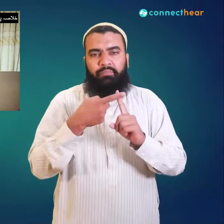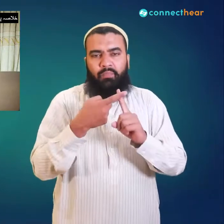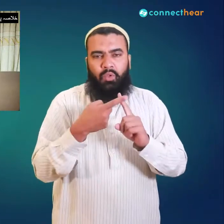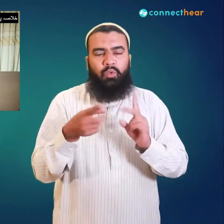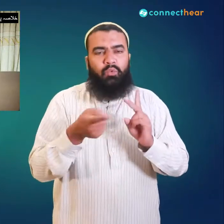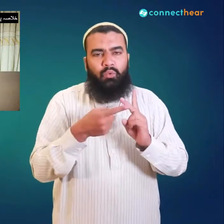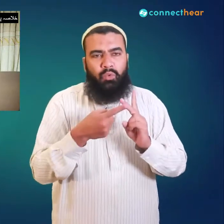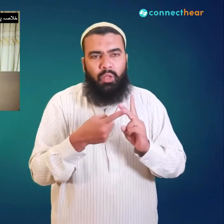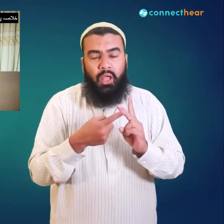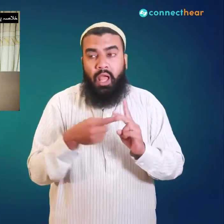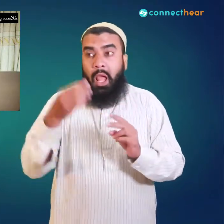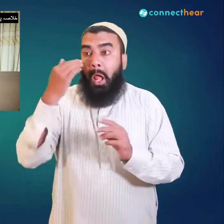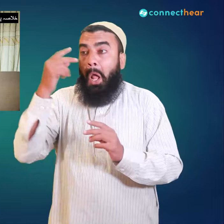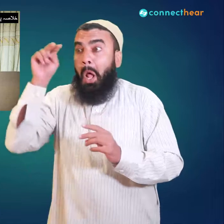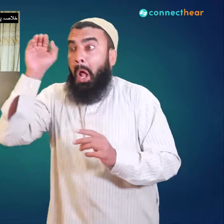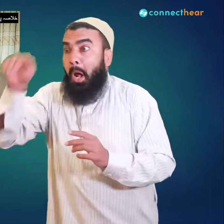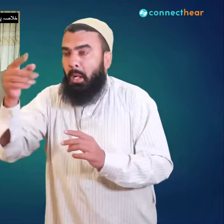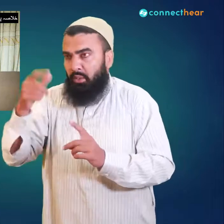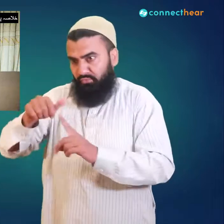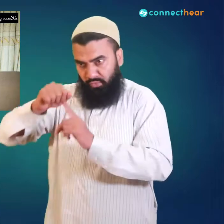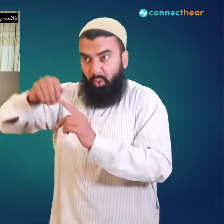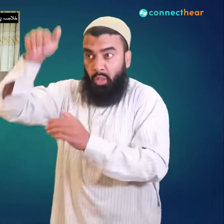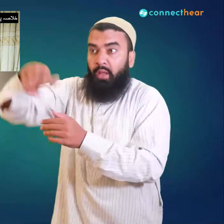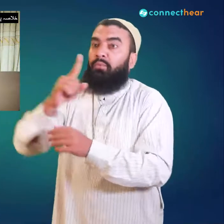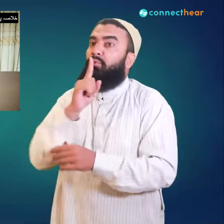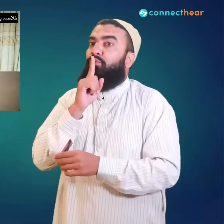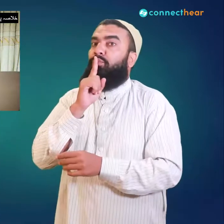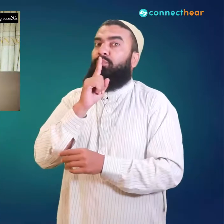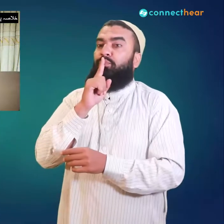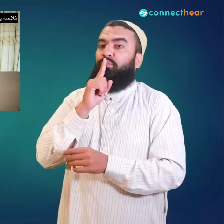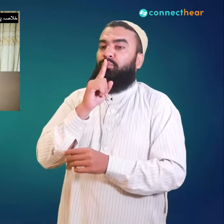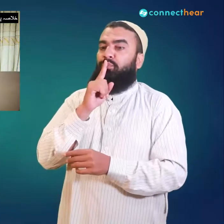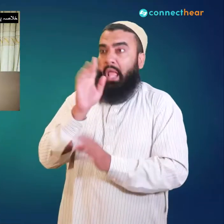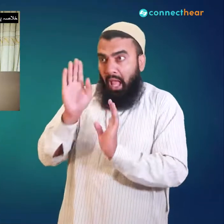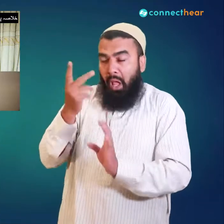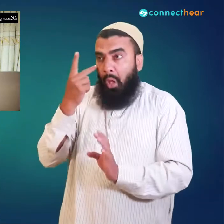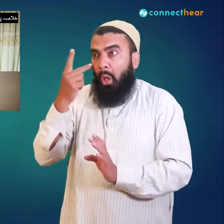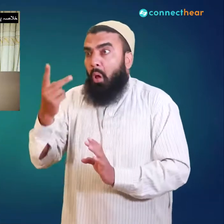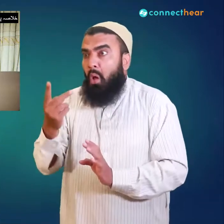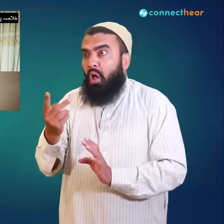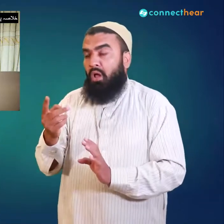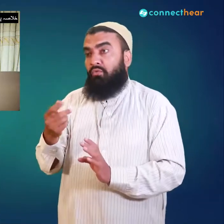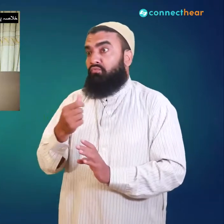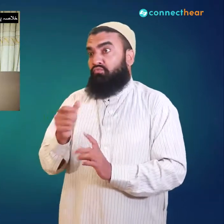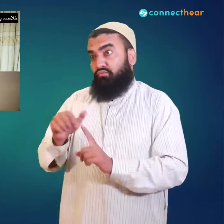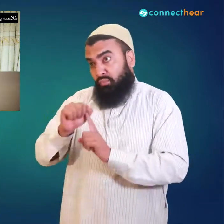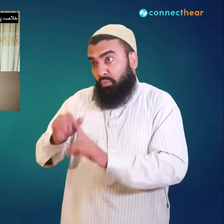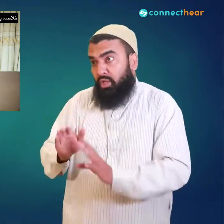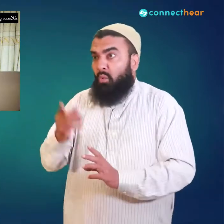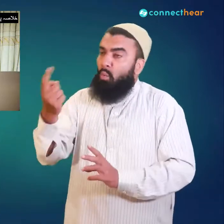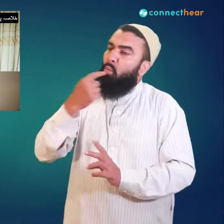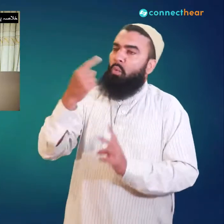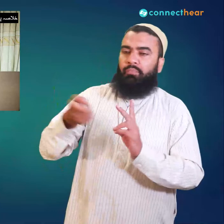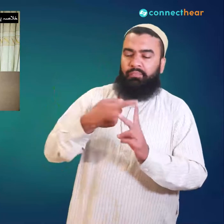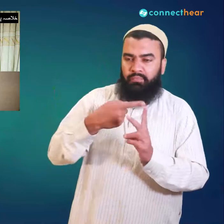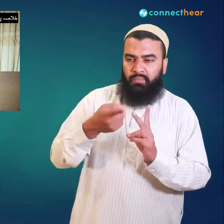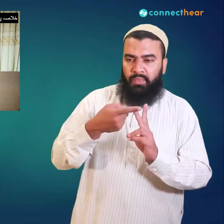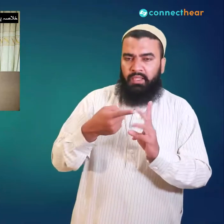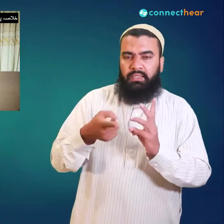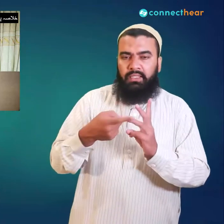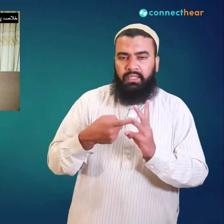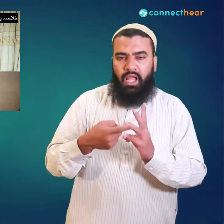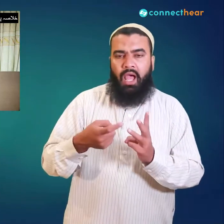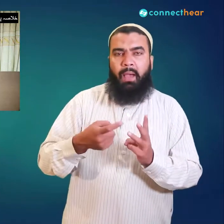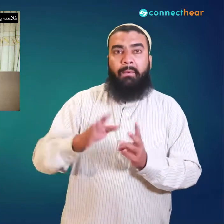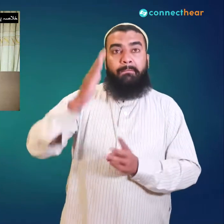ضرورت مند، نمبر 3 العاملین علیہا، یعنی زکوٰۃ اور عشر لوگوں سے وصول